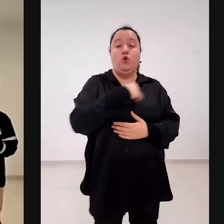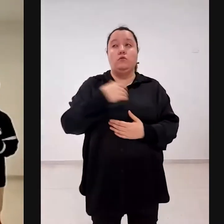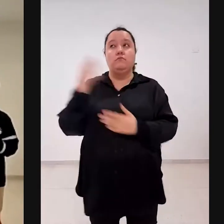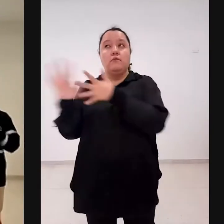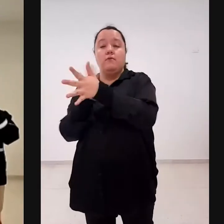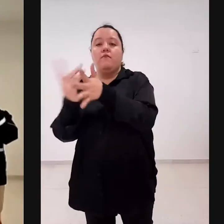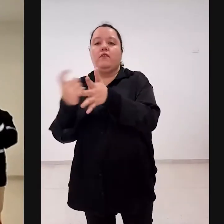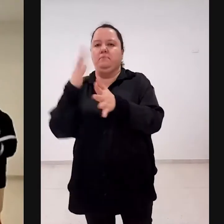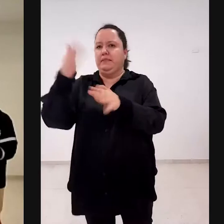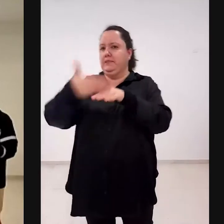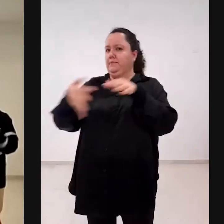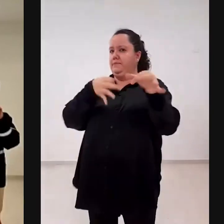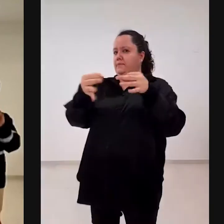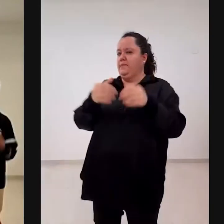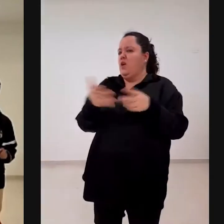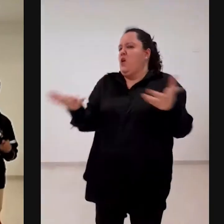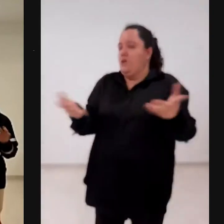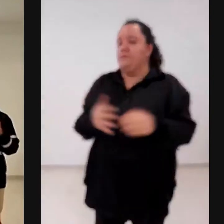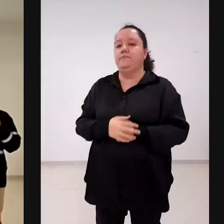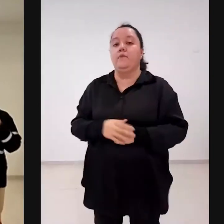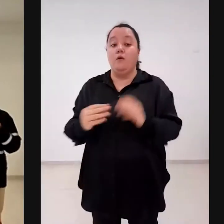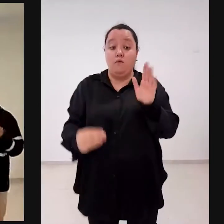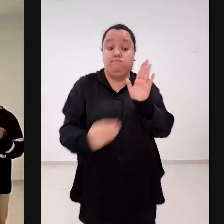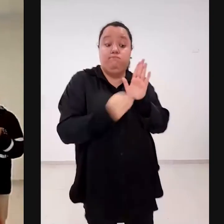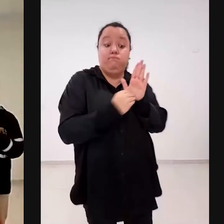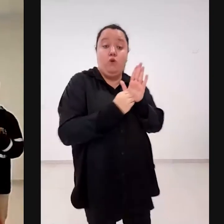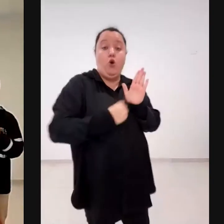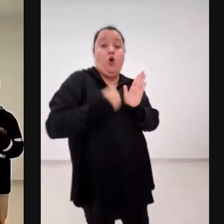pero la obligación